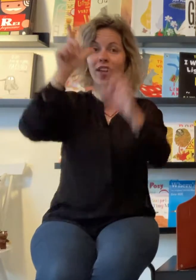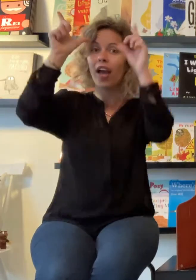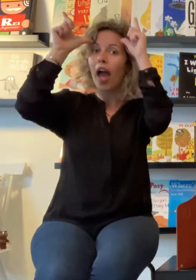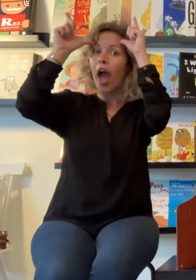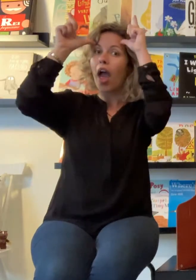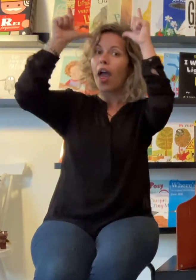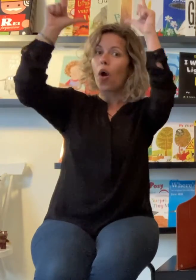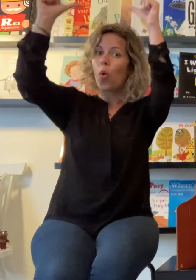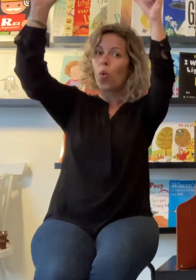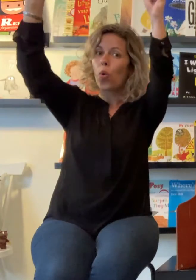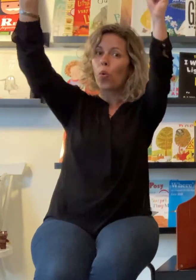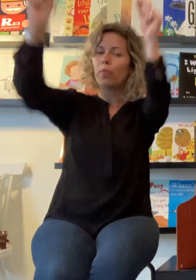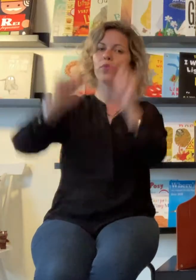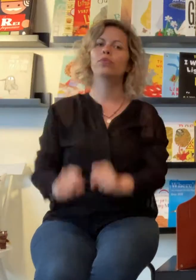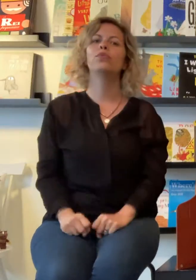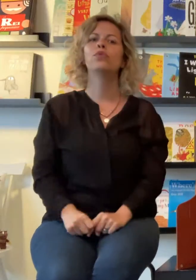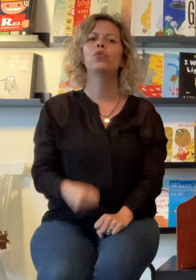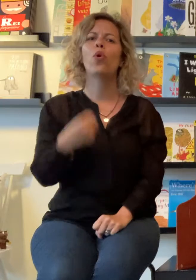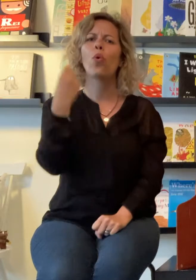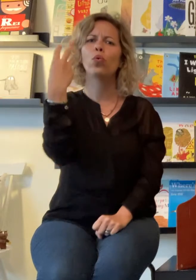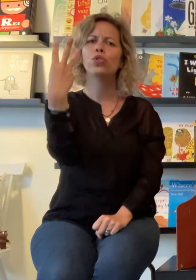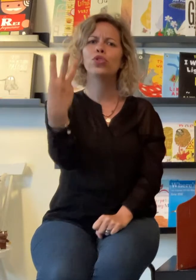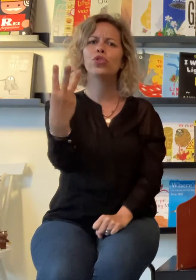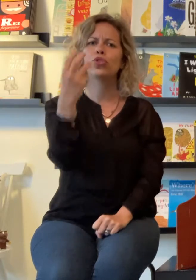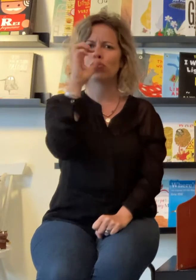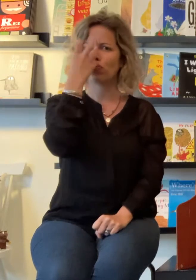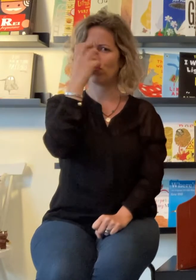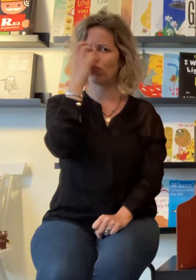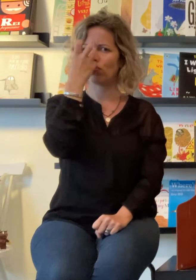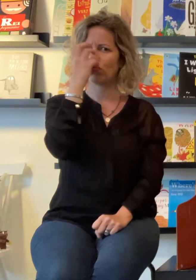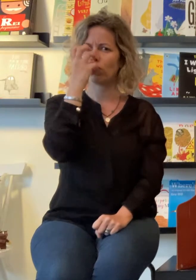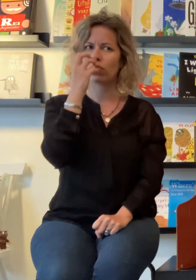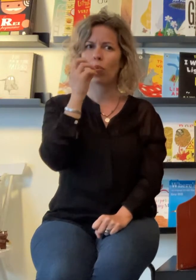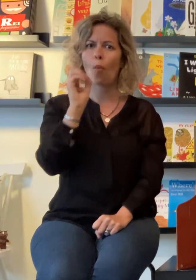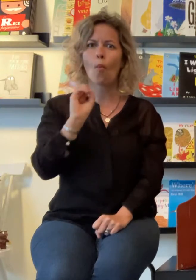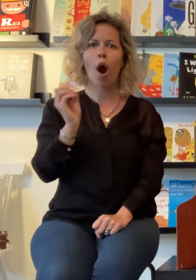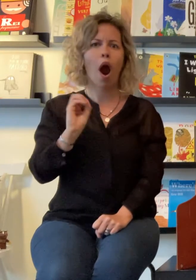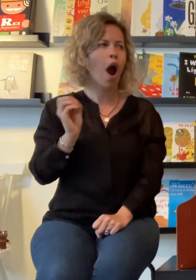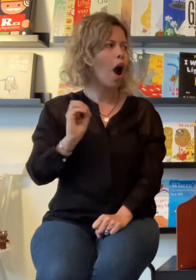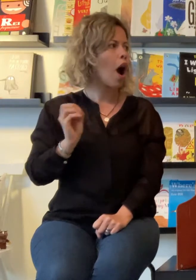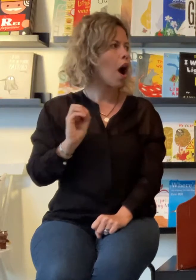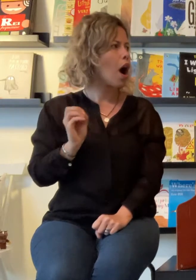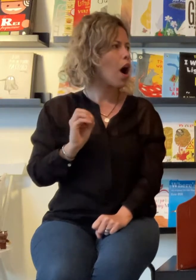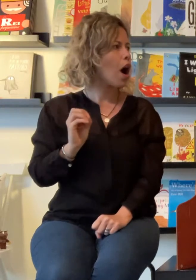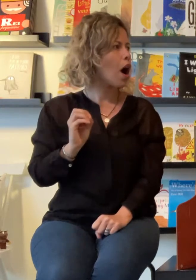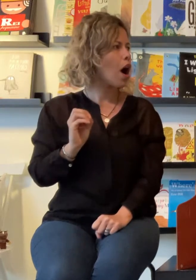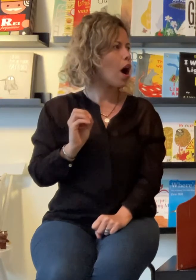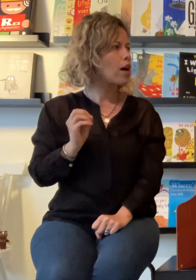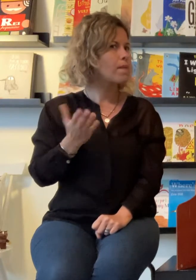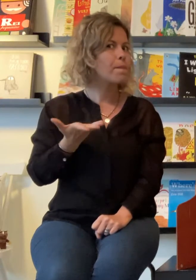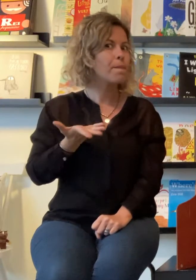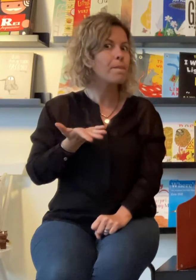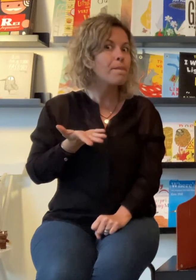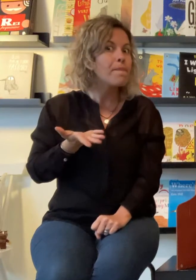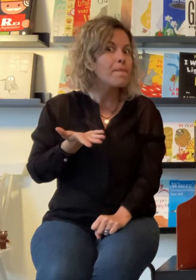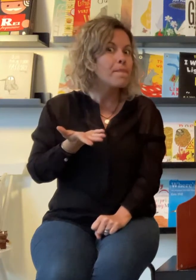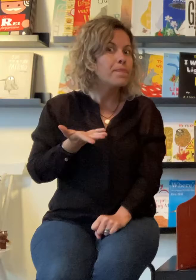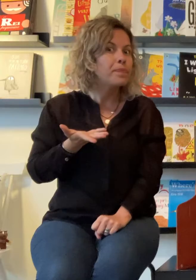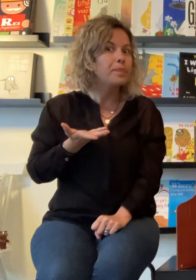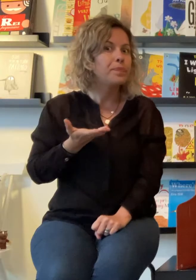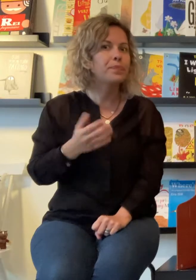Este é o lobo. Os três porquinhos já cá não estão.